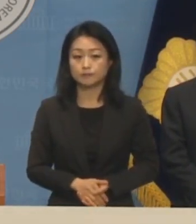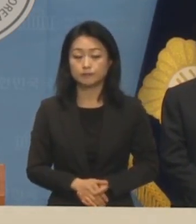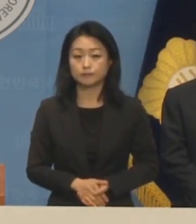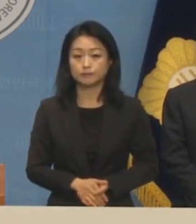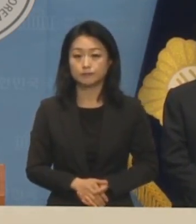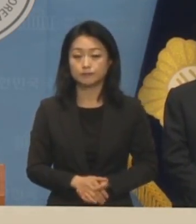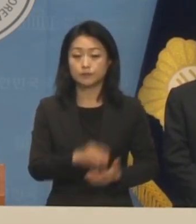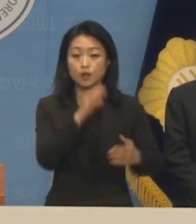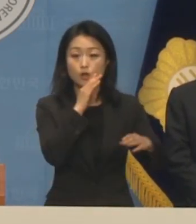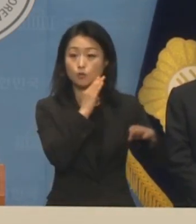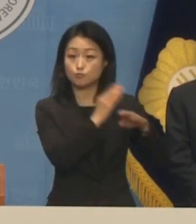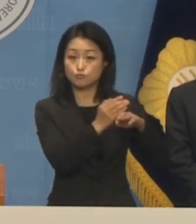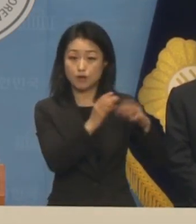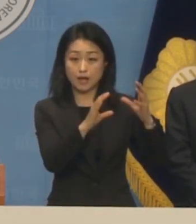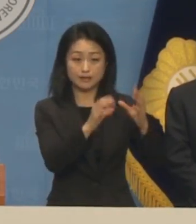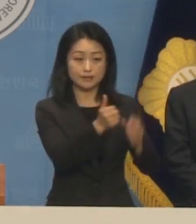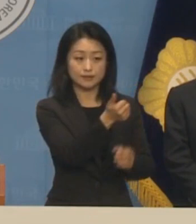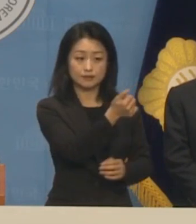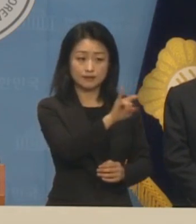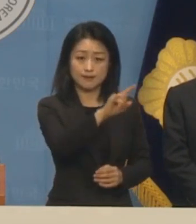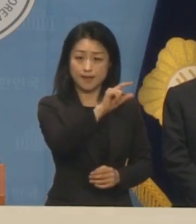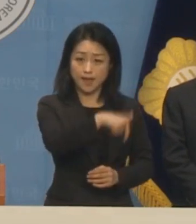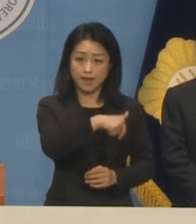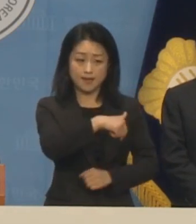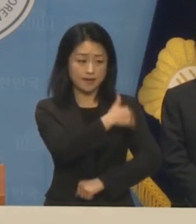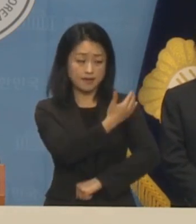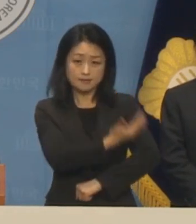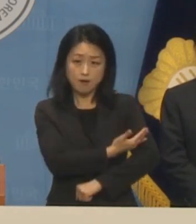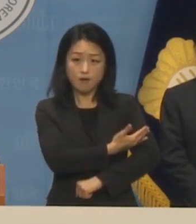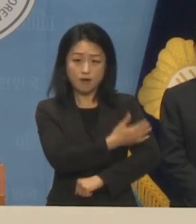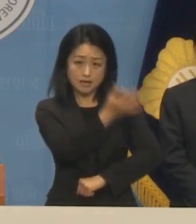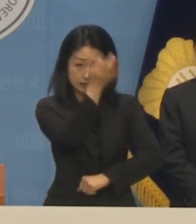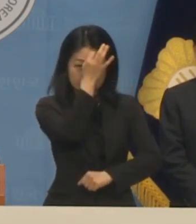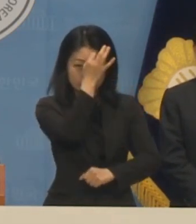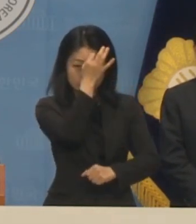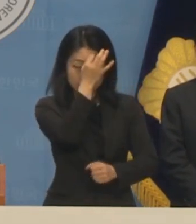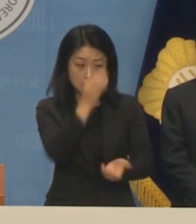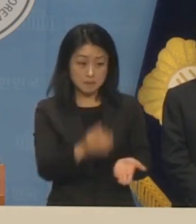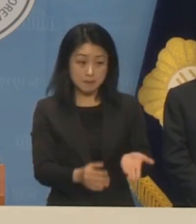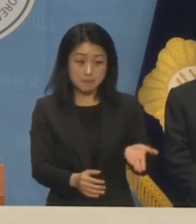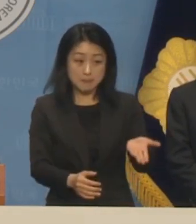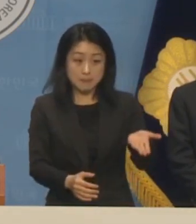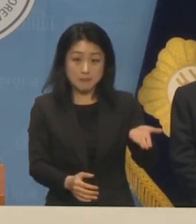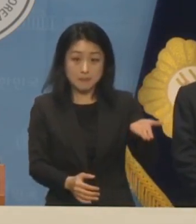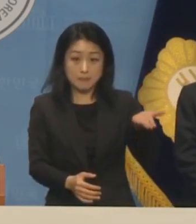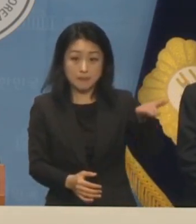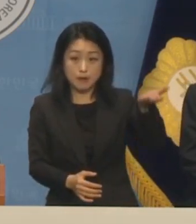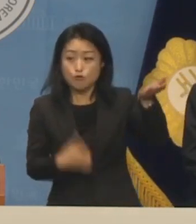지금처럼 북한의 핵 미사일 능력이 지속적으로 증대하는 상황에 어떻게 대처해야 하느냐,